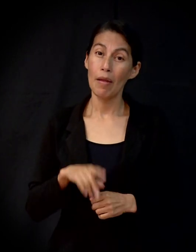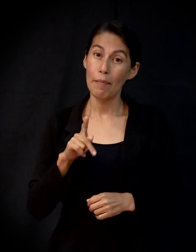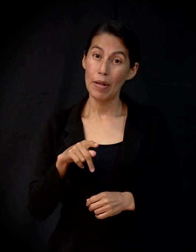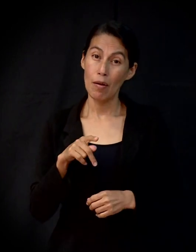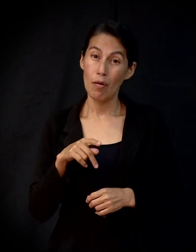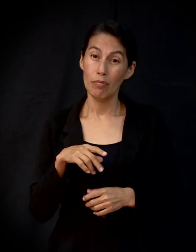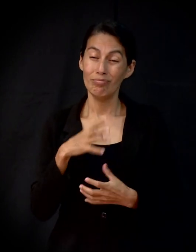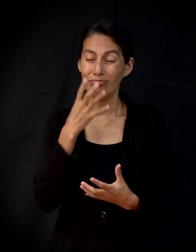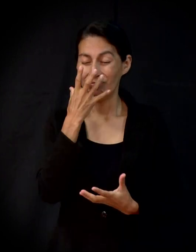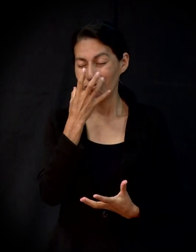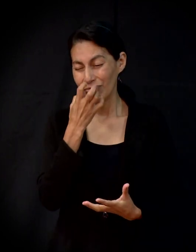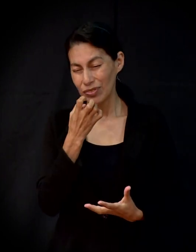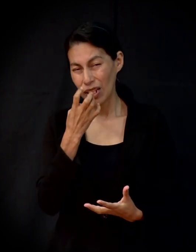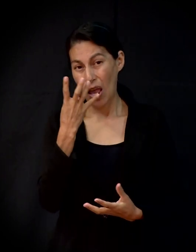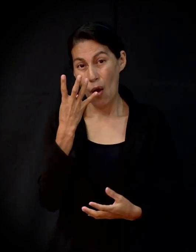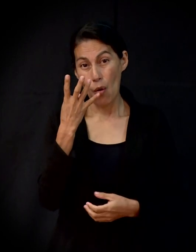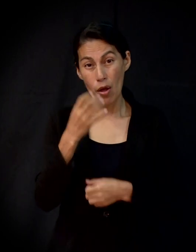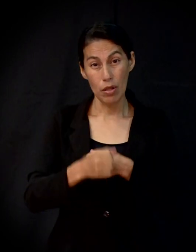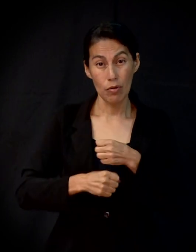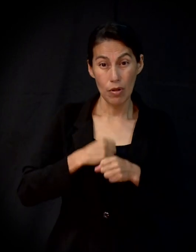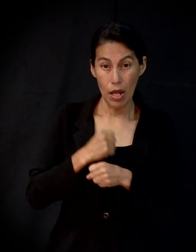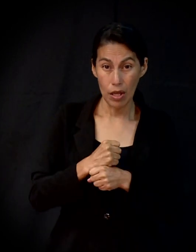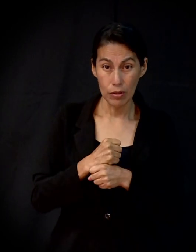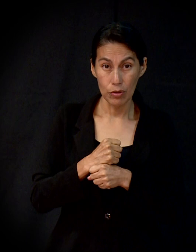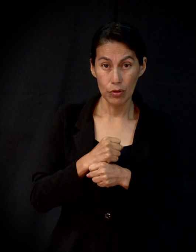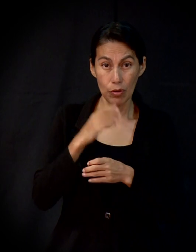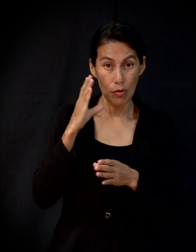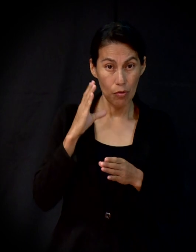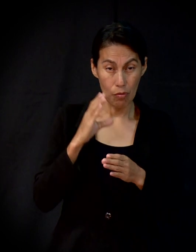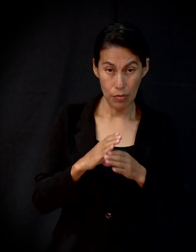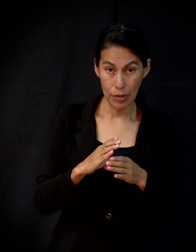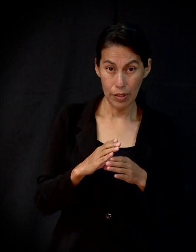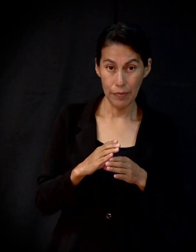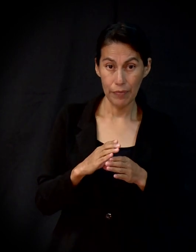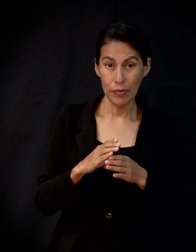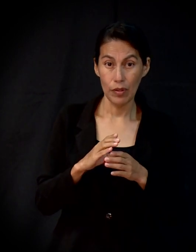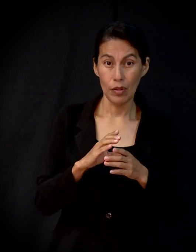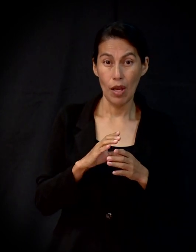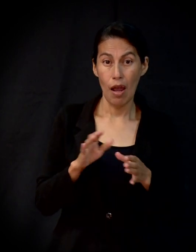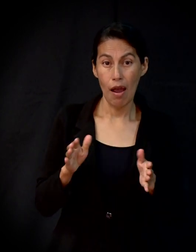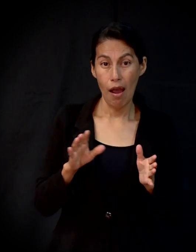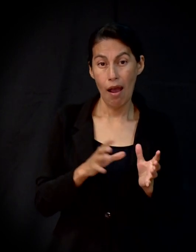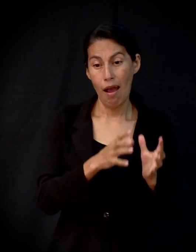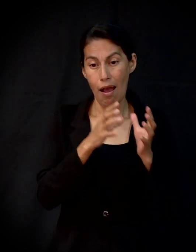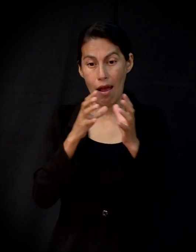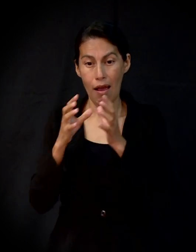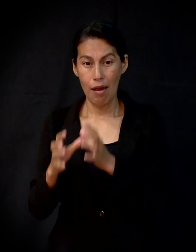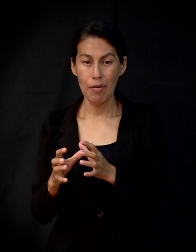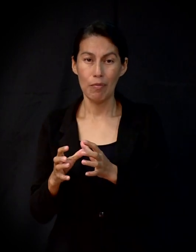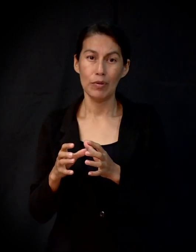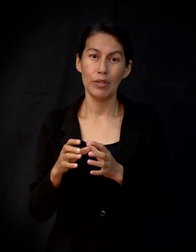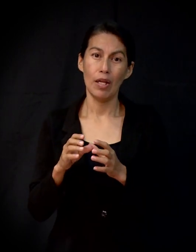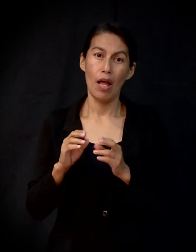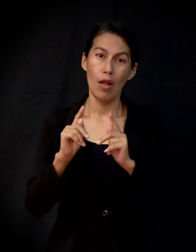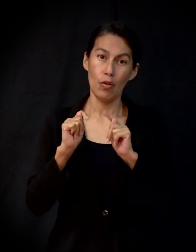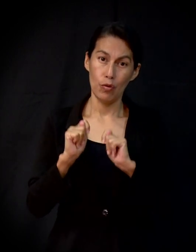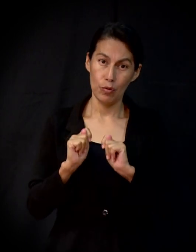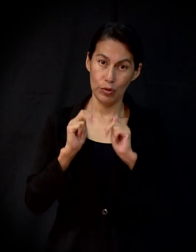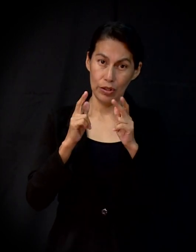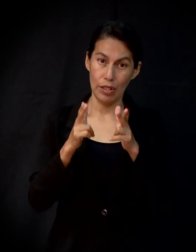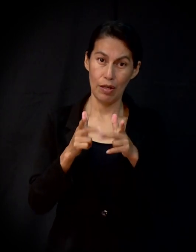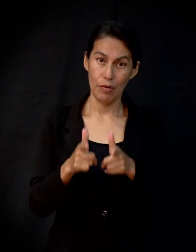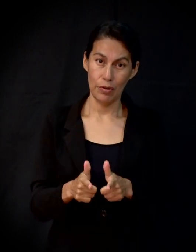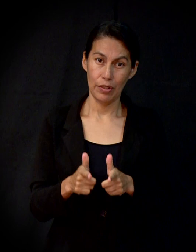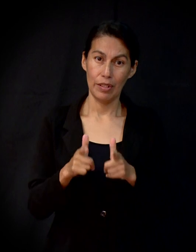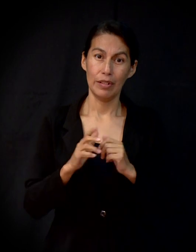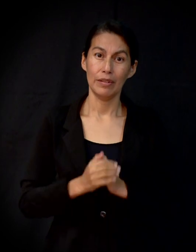cuando cumplí 4 años, teníamos que irnos para hacer la textura de tierra. Y vivimos